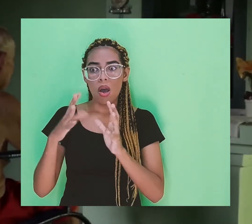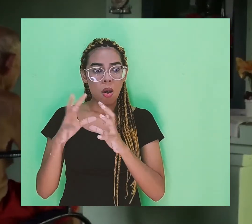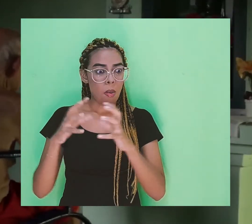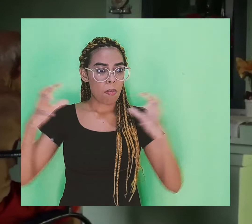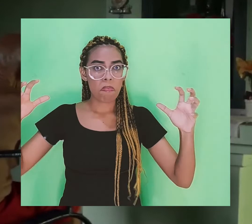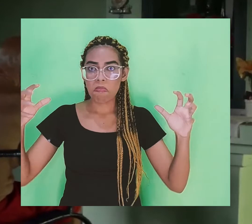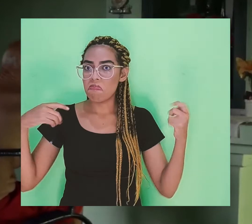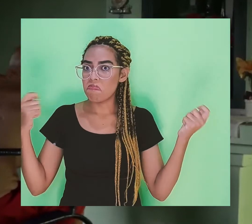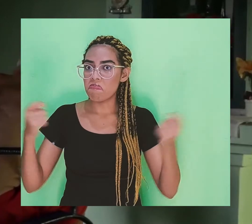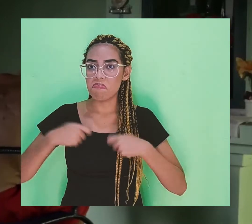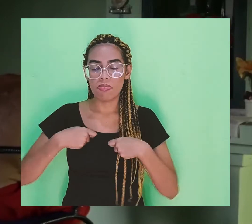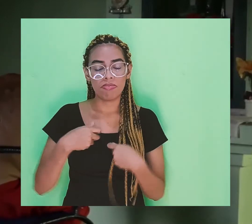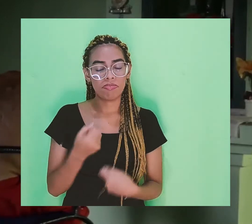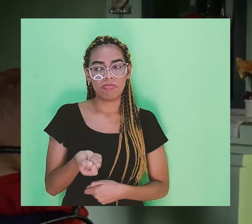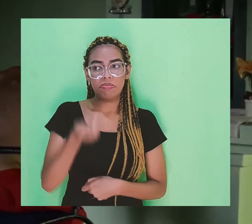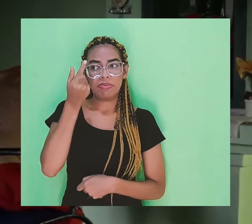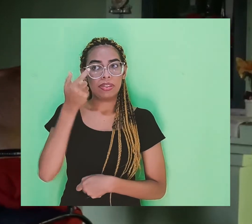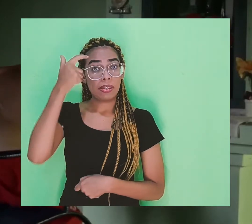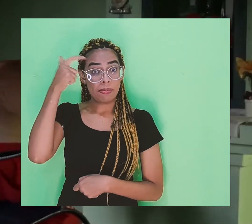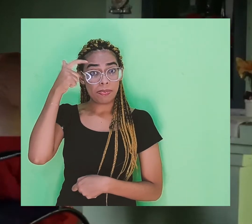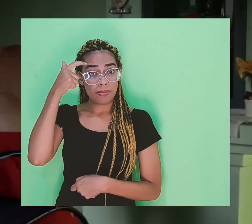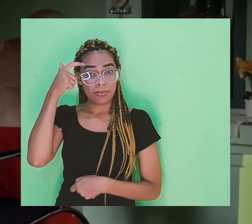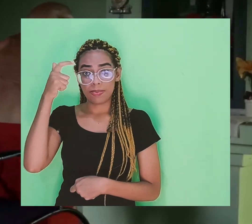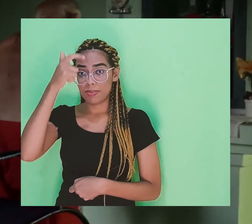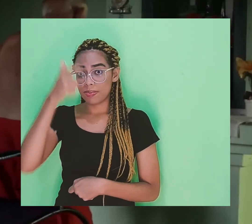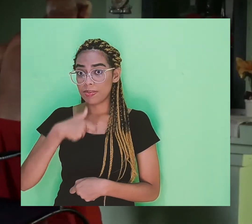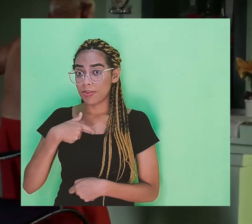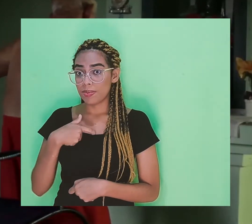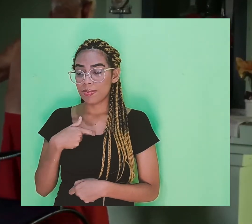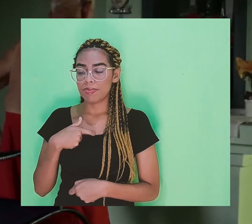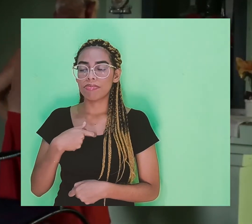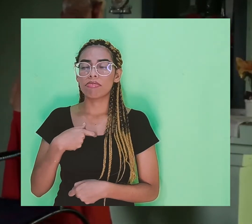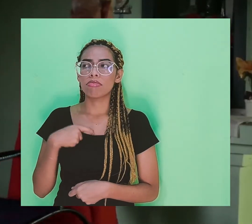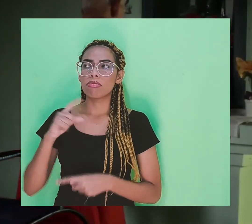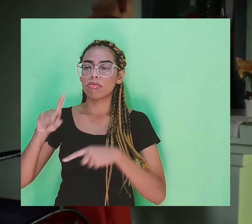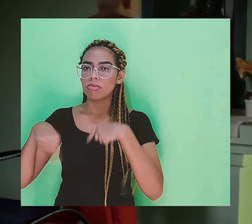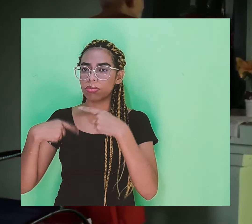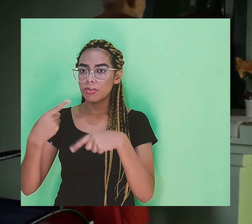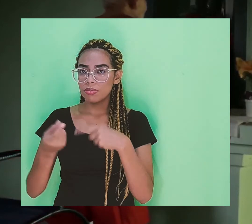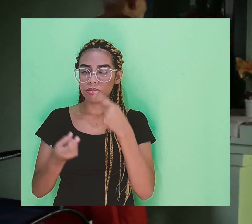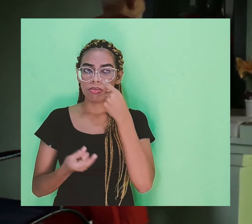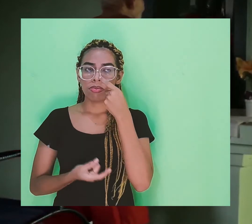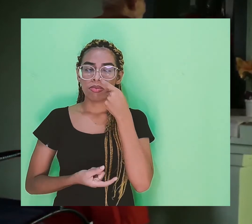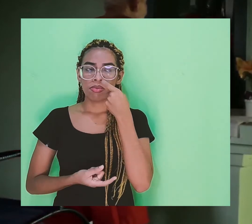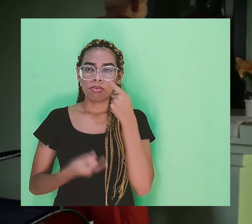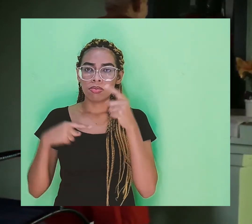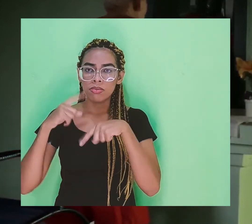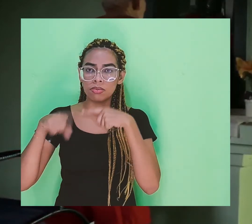Era né? Tipo, era uma cachoeira. Pra mim, na minha cabeça, aquilo era uma cachoeira. Tempos depois, fiz parte de um